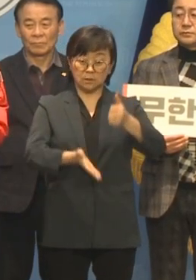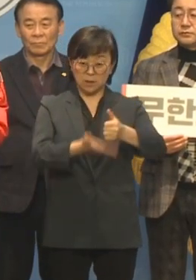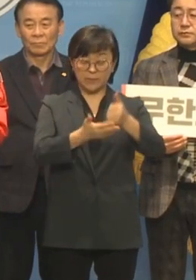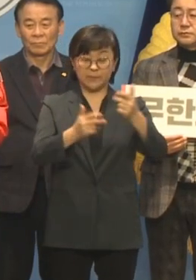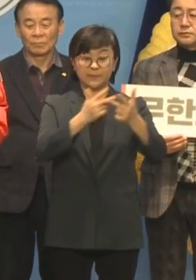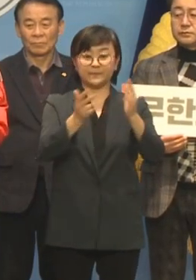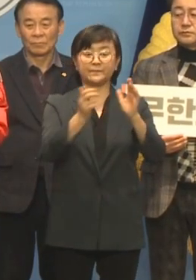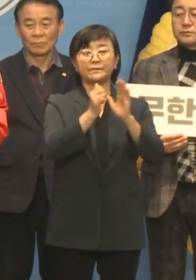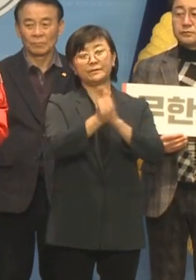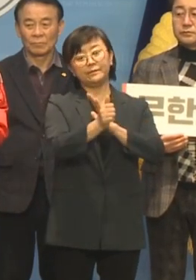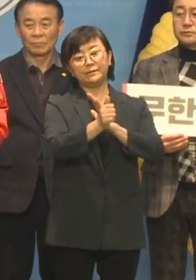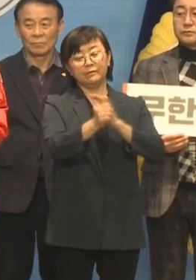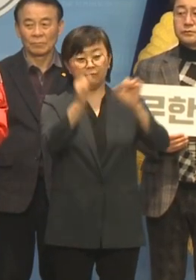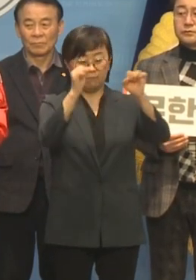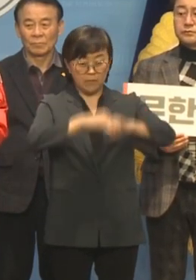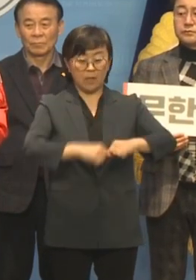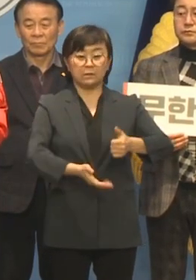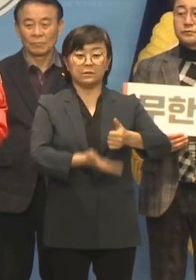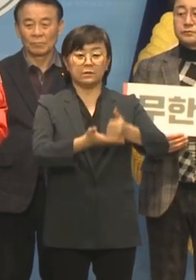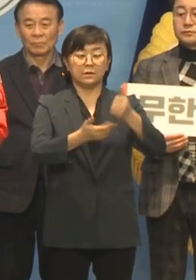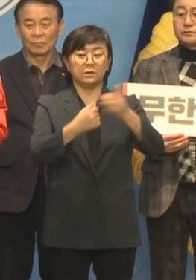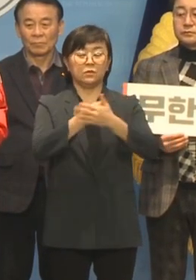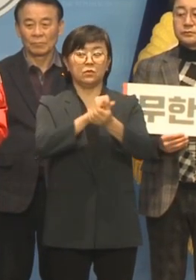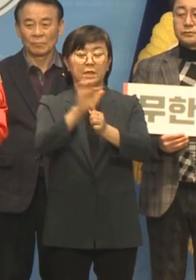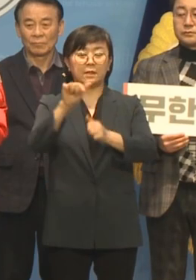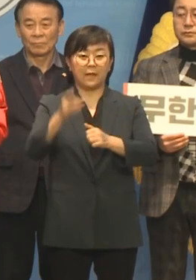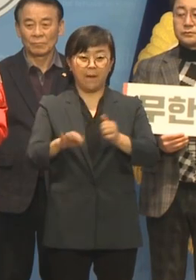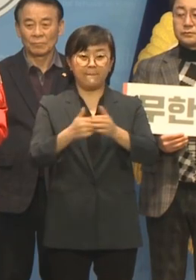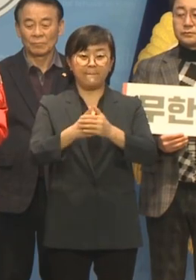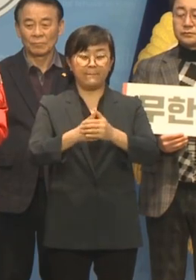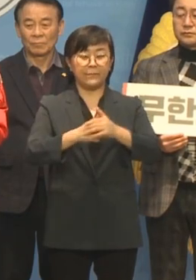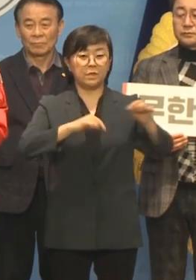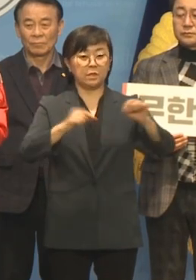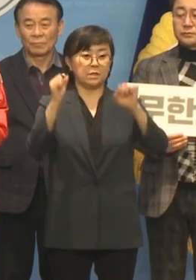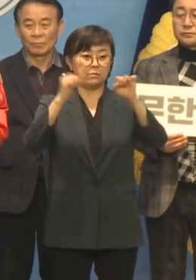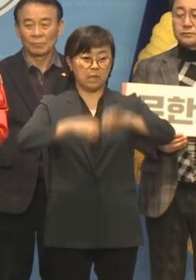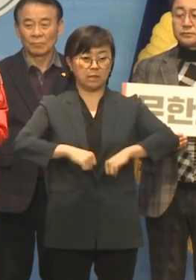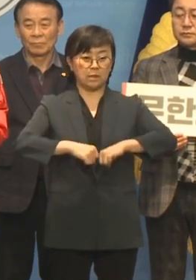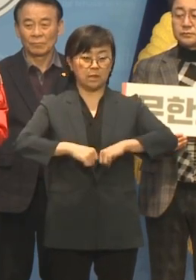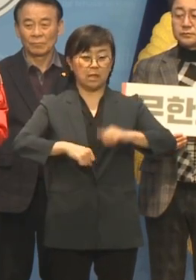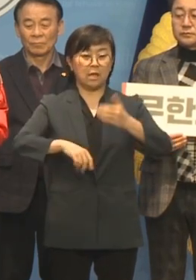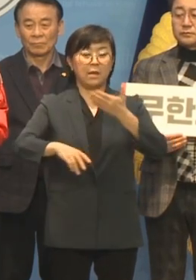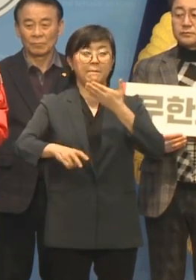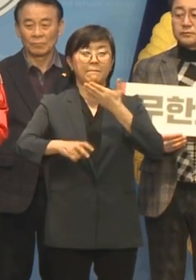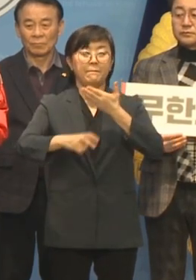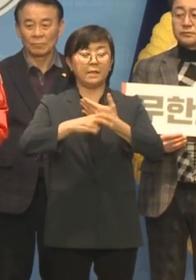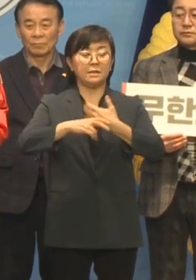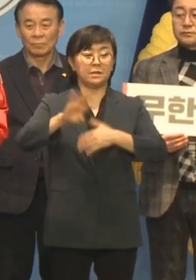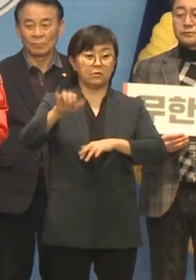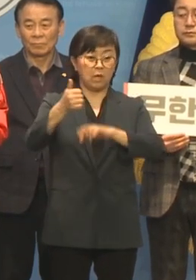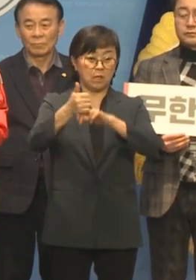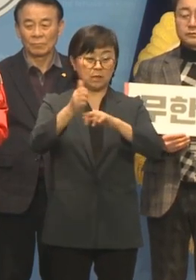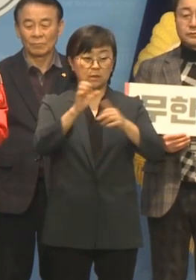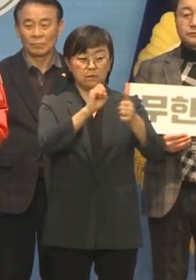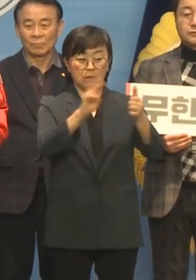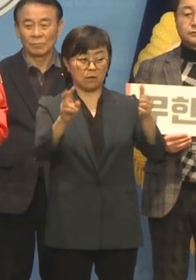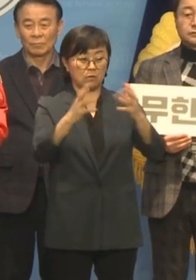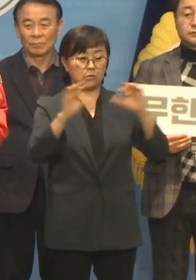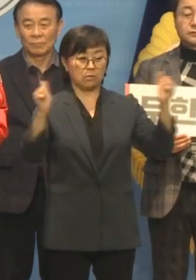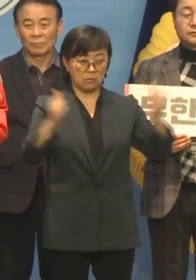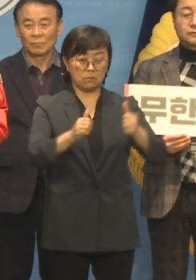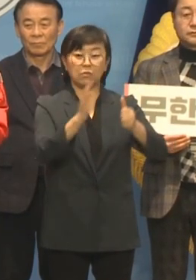이재명 대표는 망천으로 동작갑 정치를 망쳐버린 반치광에게 제1야당